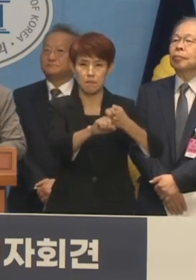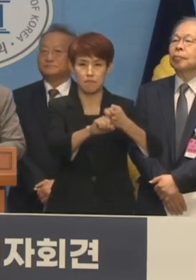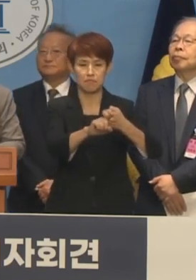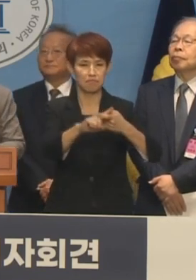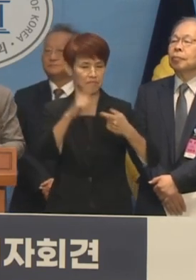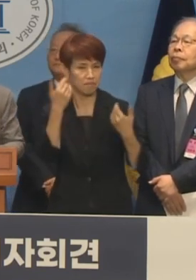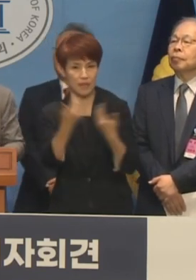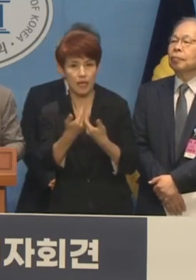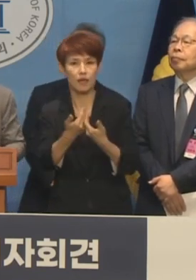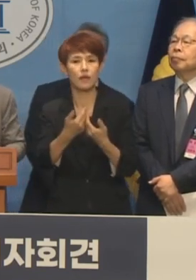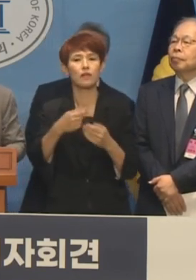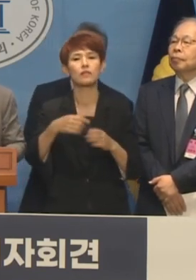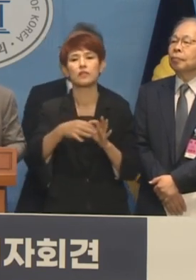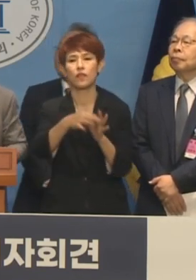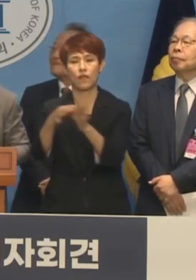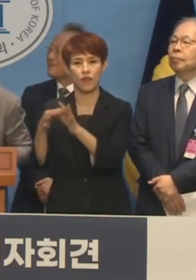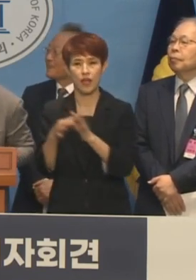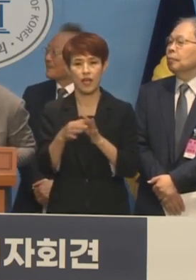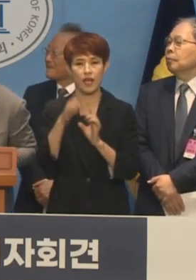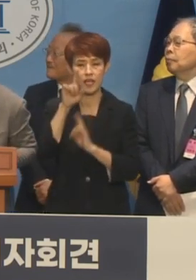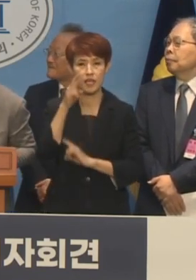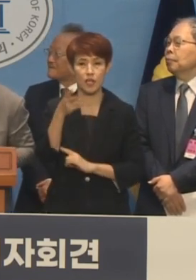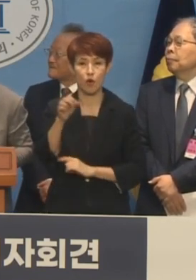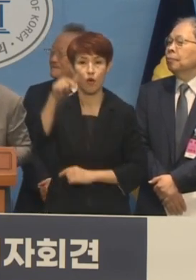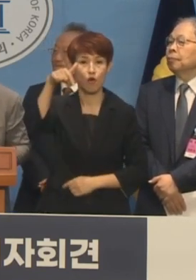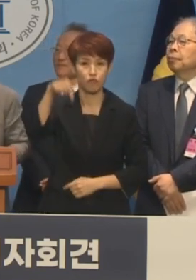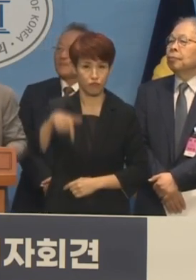반민특위 개혁연대 이영국 이사님,